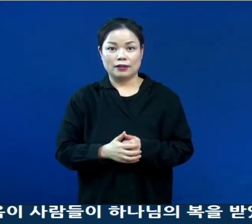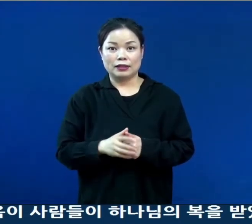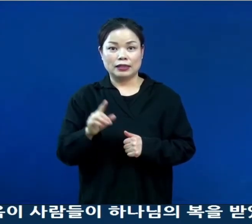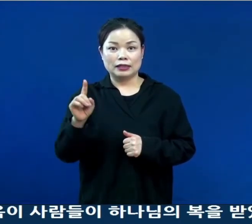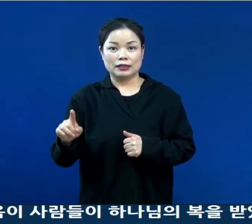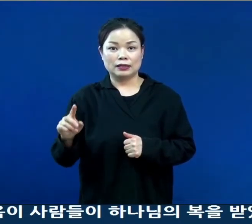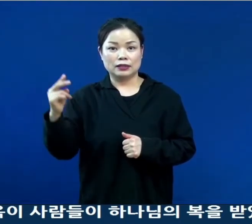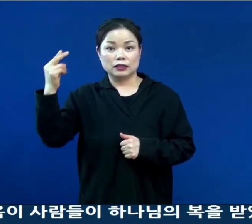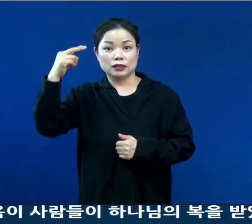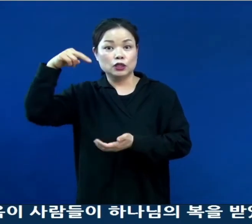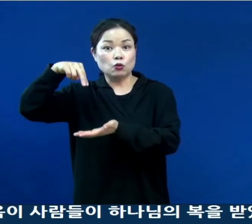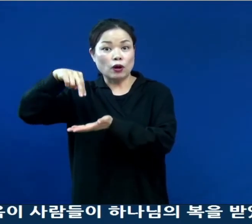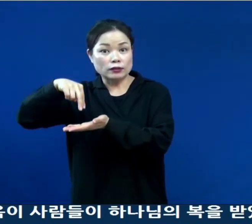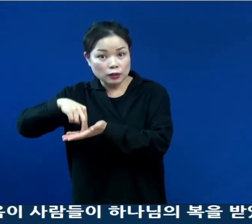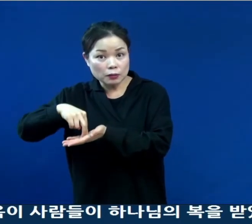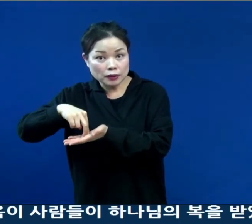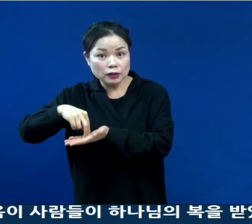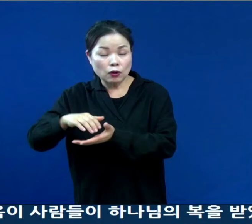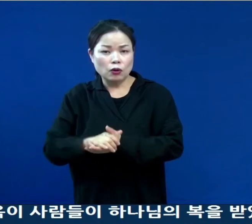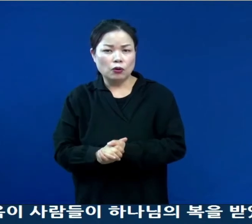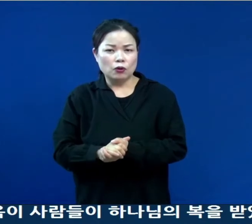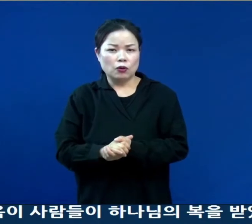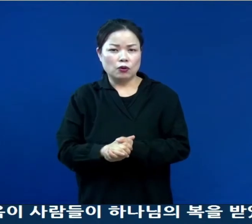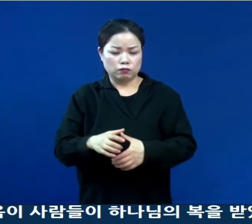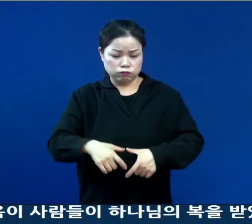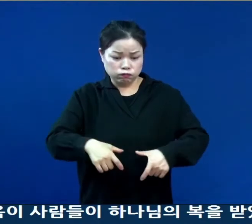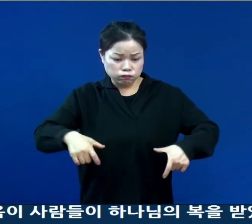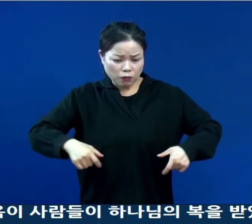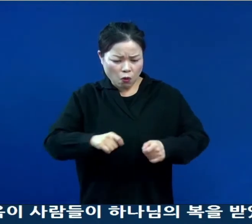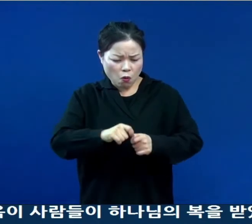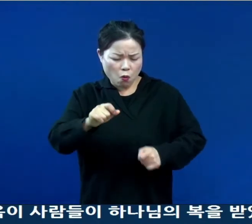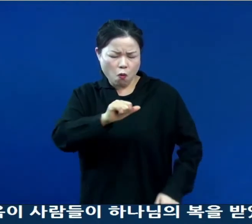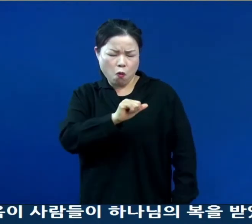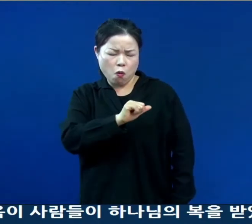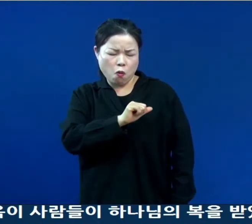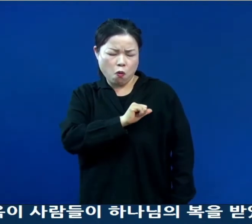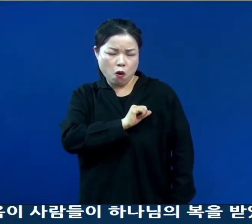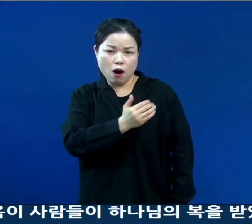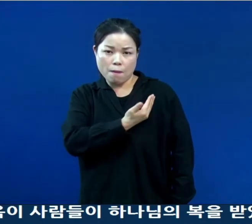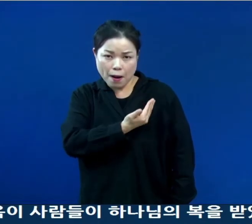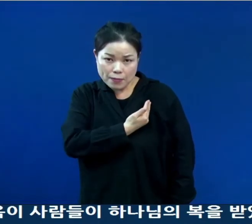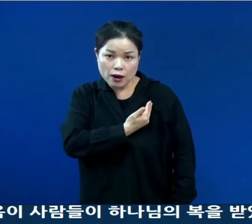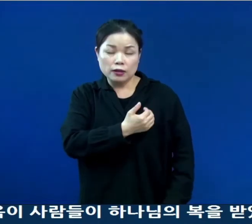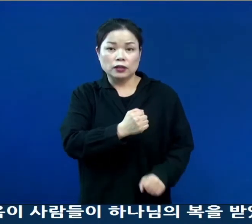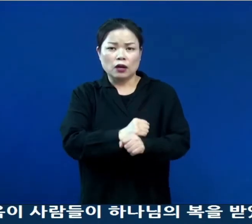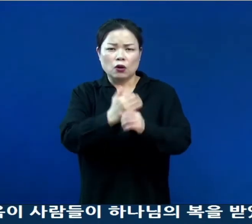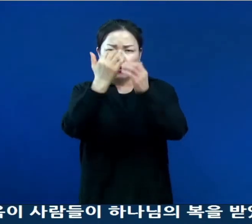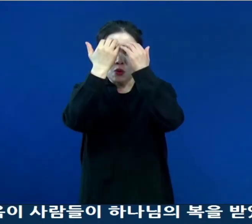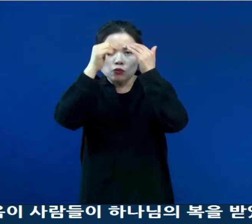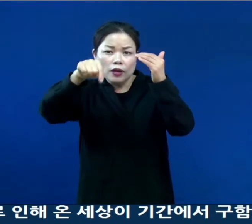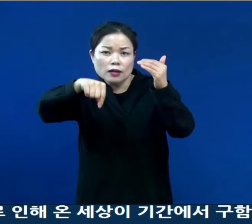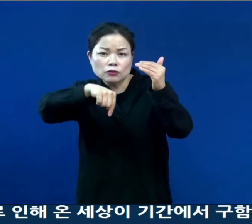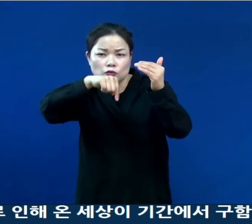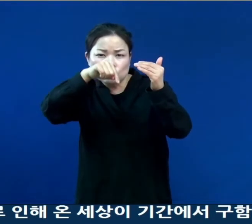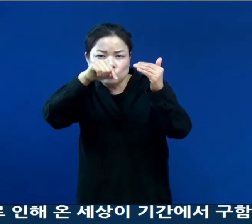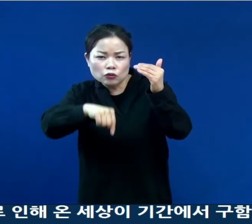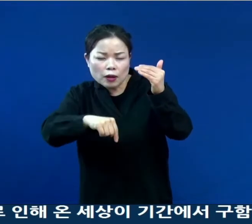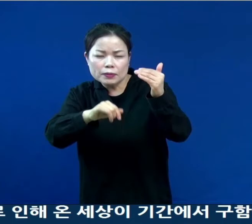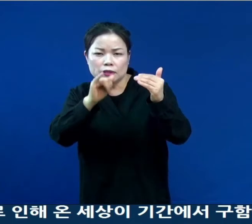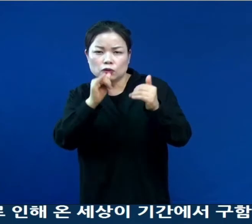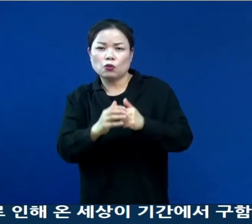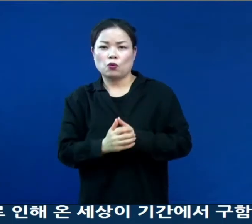바로 이 관점에서 관용과 오래 참음을 우리가 보이고, 고난 중에도 우리가 초연함을